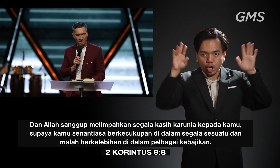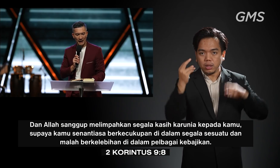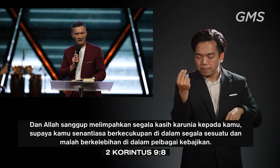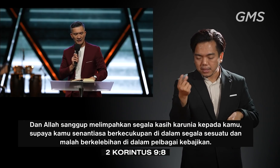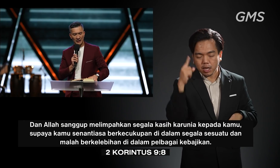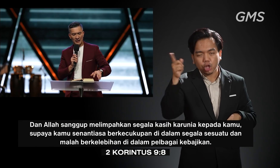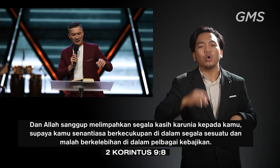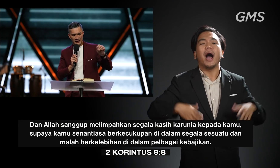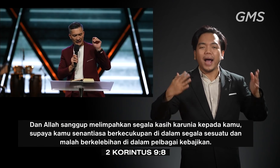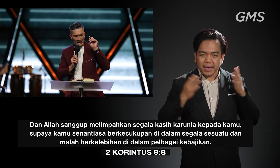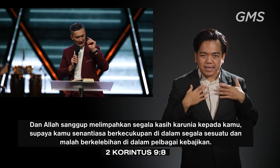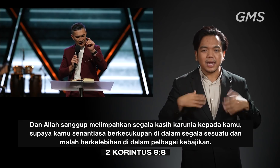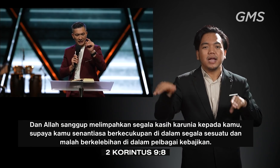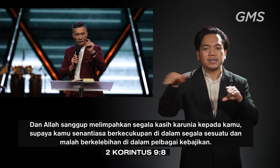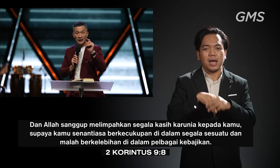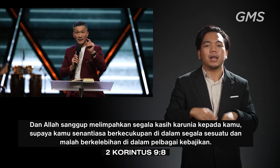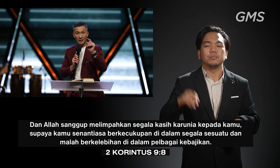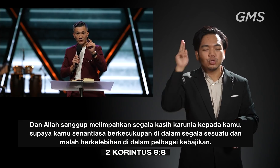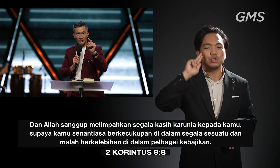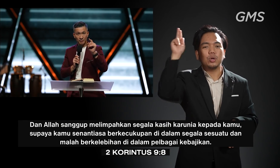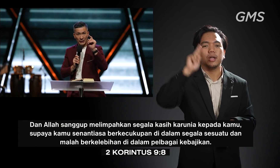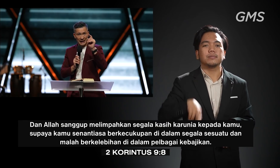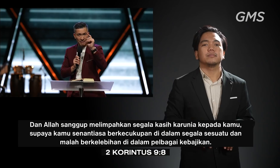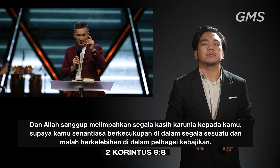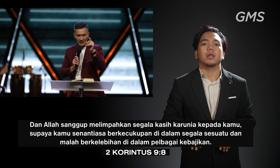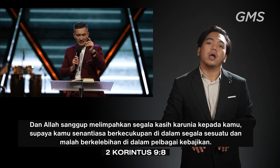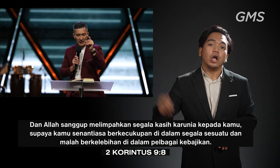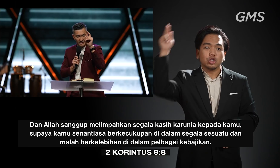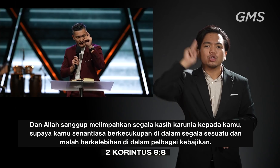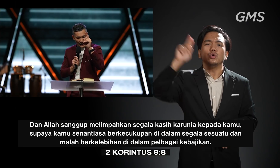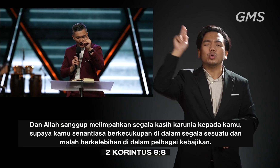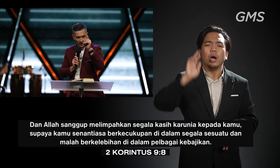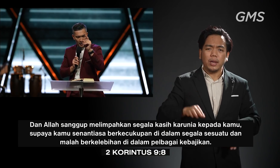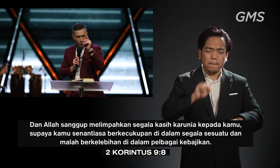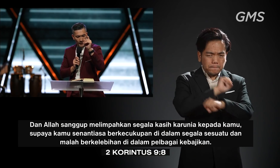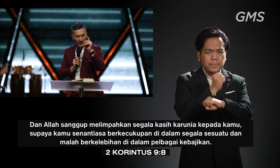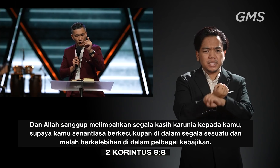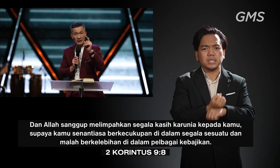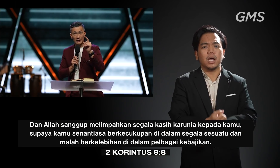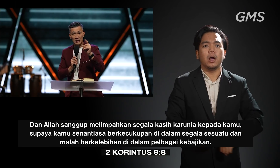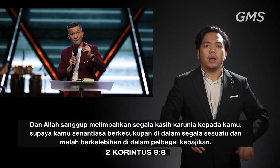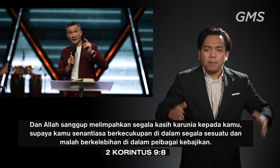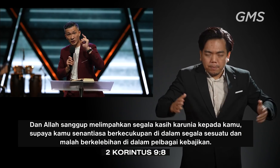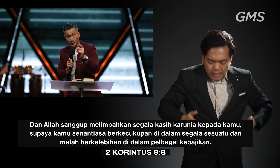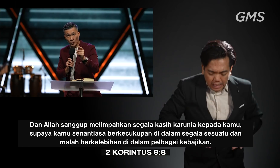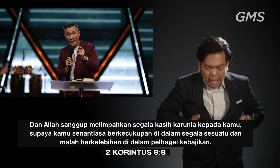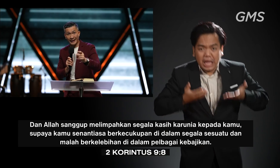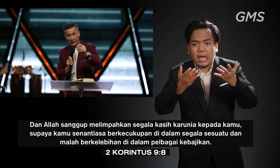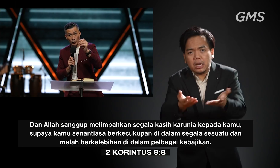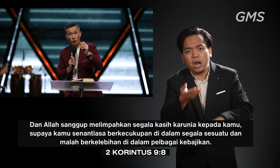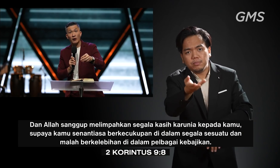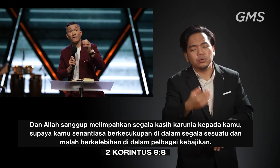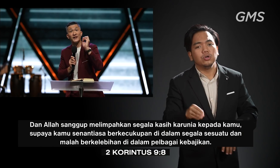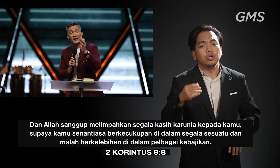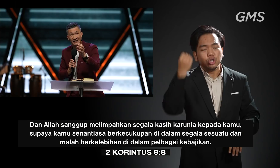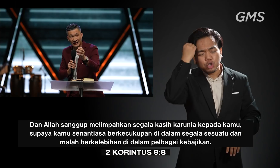sanggup melimpahkan segala kasih karunia kepadamu. Bukan hanya materi saja, segala. Supaya kamu senantiasa berkecukupan.